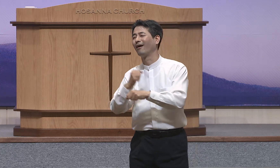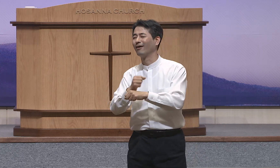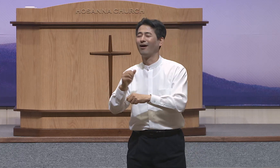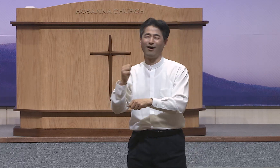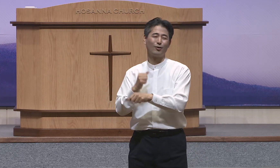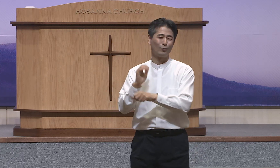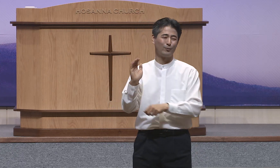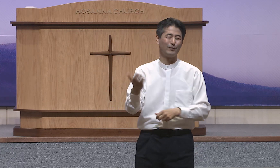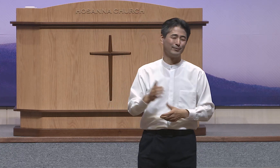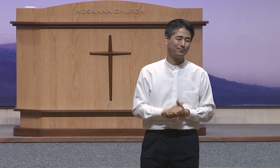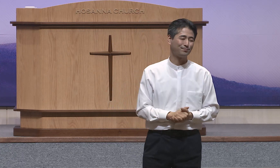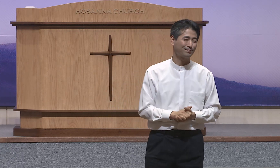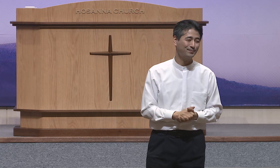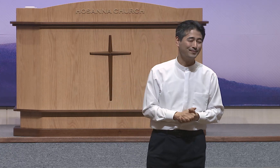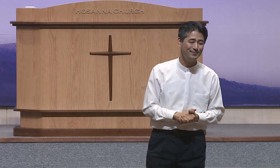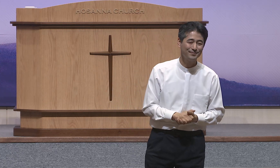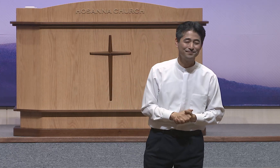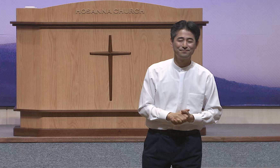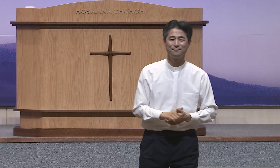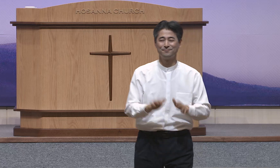제가 수어 찬양을 하게 되었던 것 같습니다.